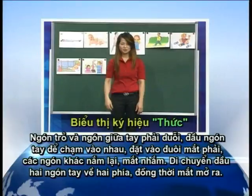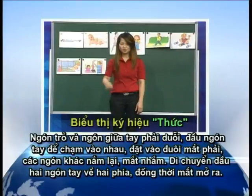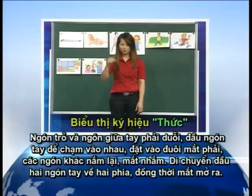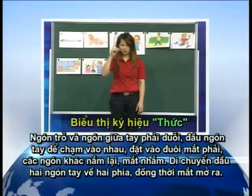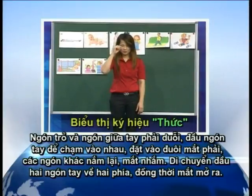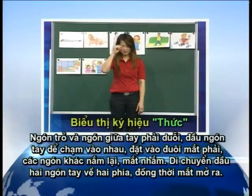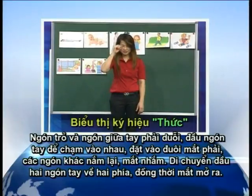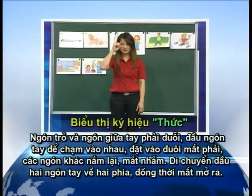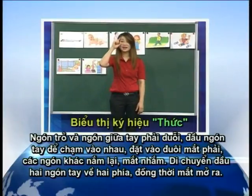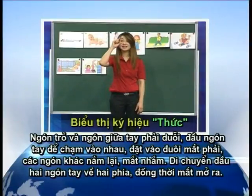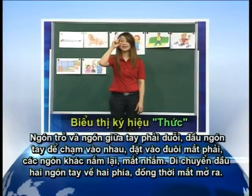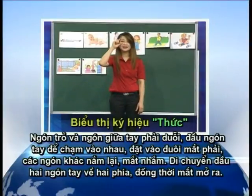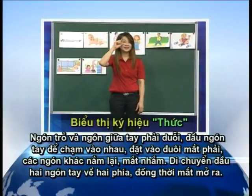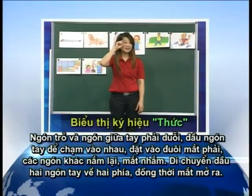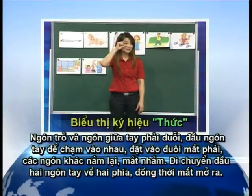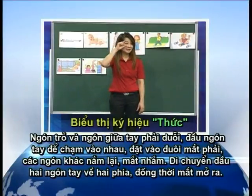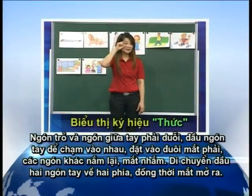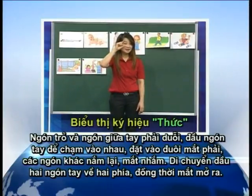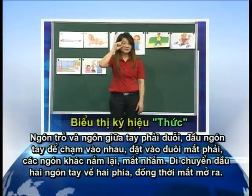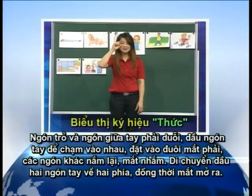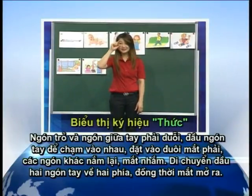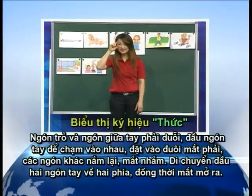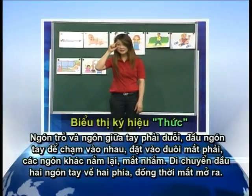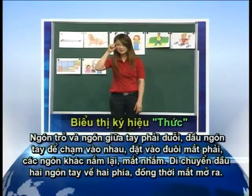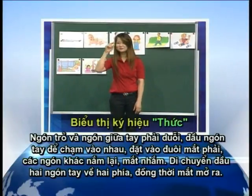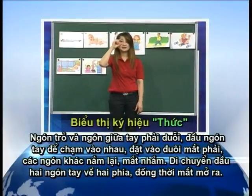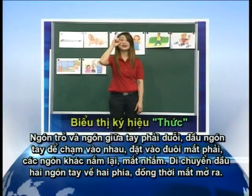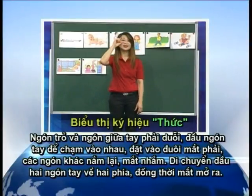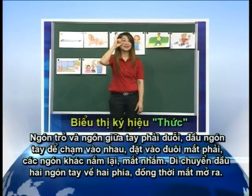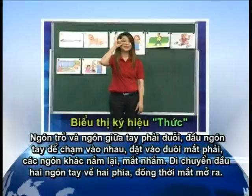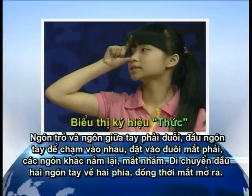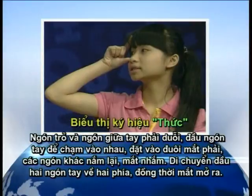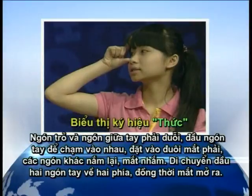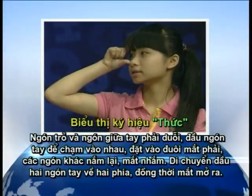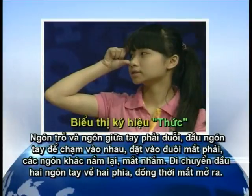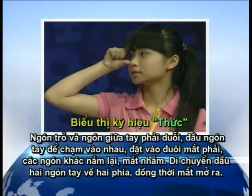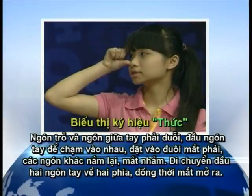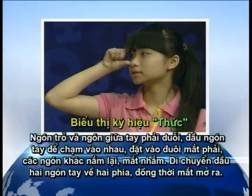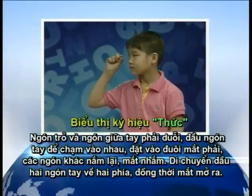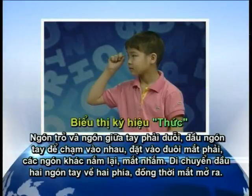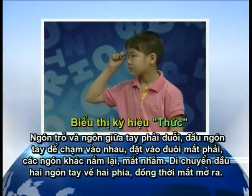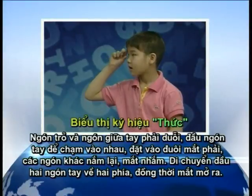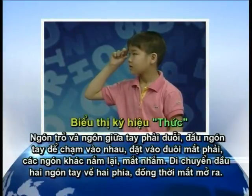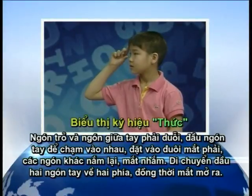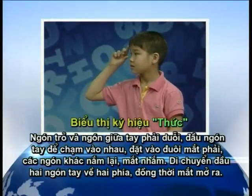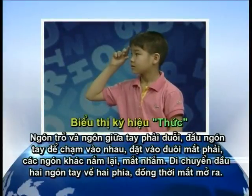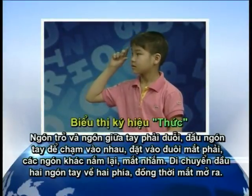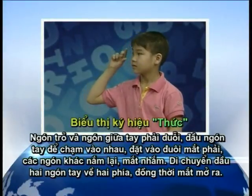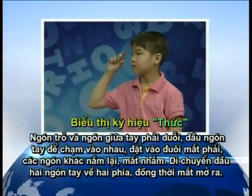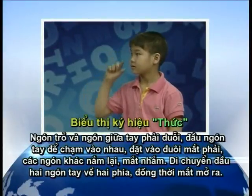vào đuôi mắt phải Các ngón khác nắm lại Mắt nhắm Sau đó di chuyển đầu hai ngón tay về hai phía Đồng thời mắt